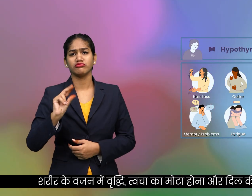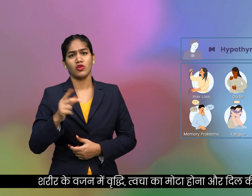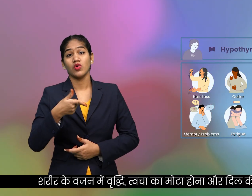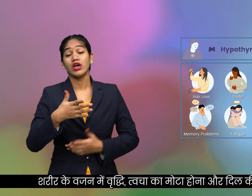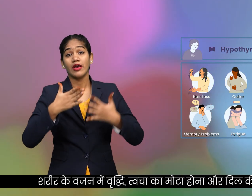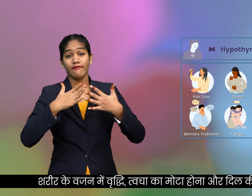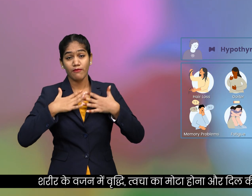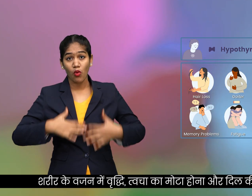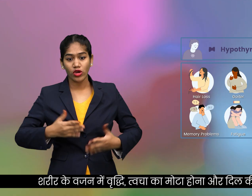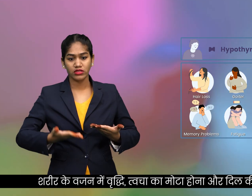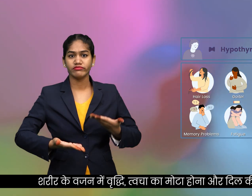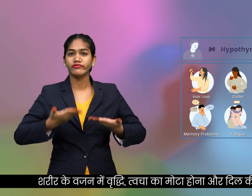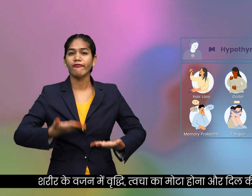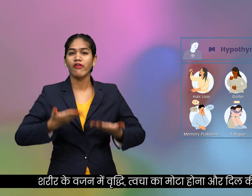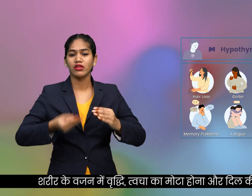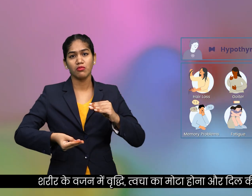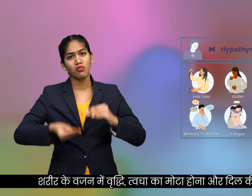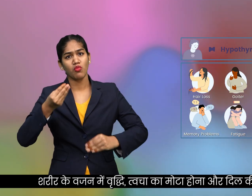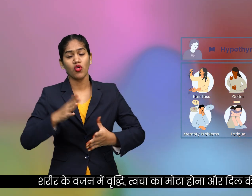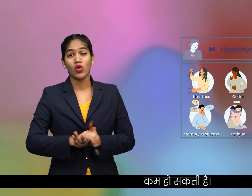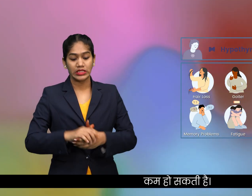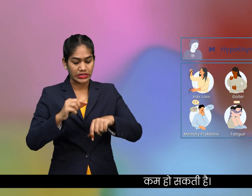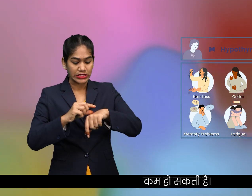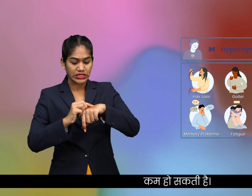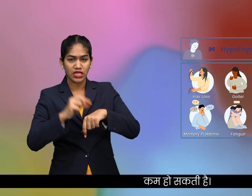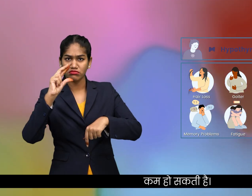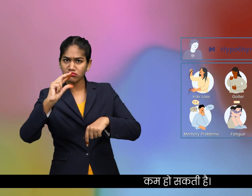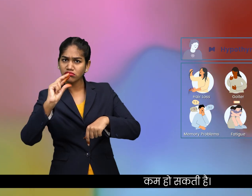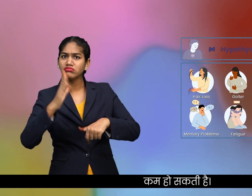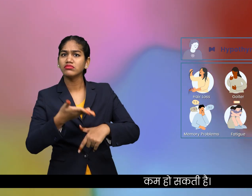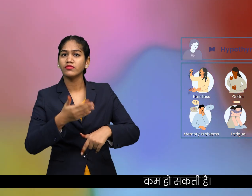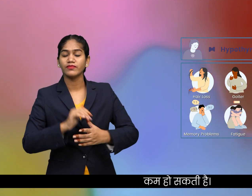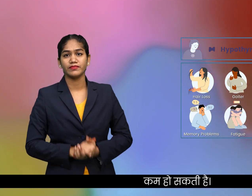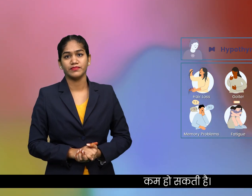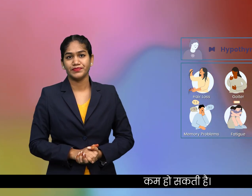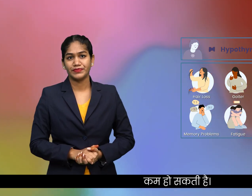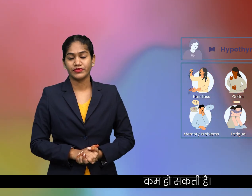और दिल की धड़कन की दर कम हो सकती है।